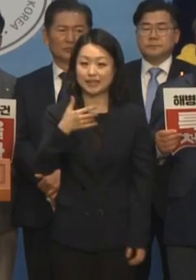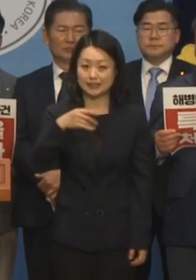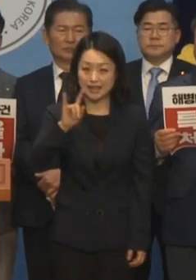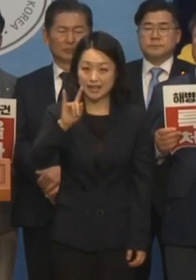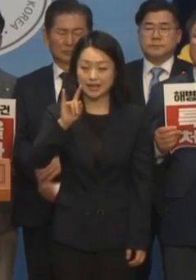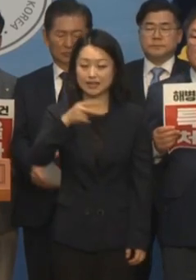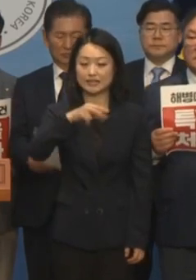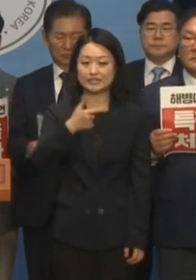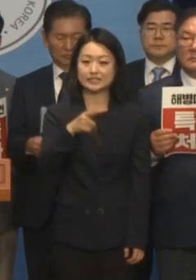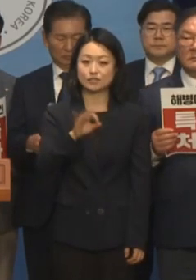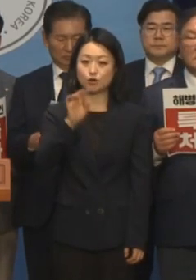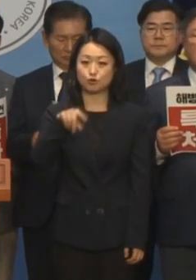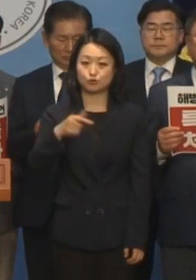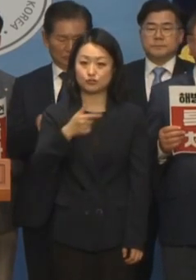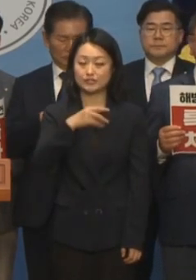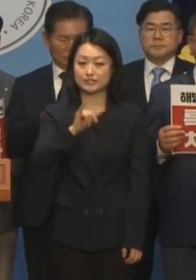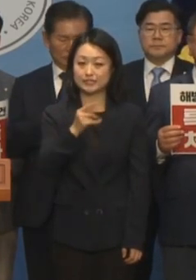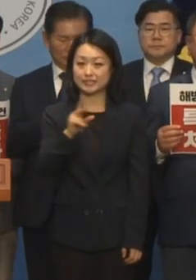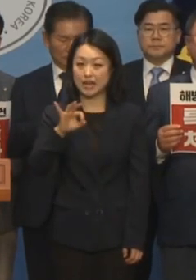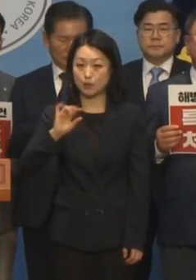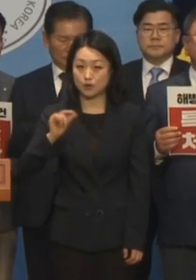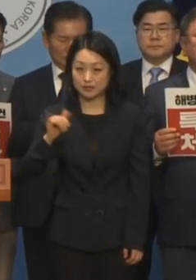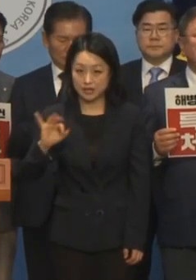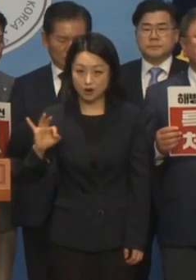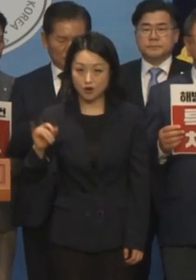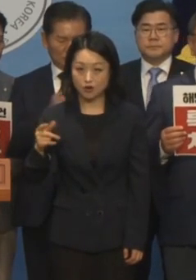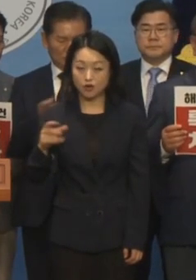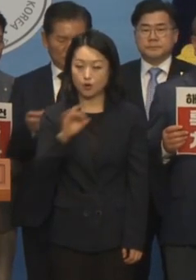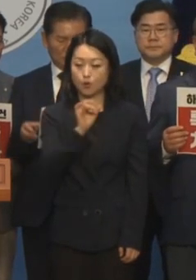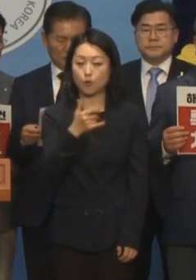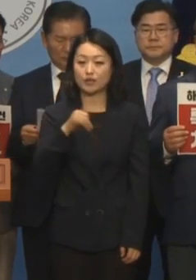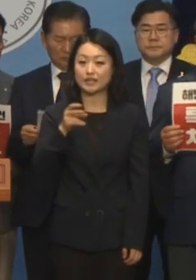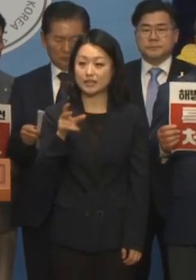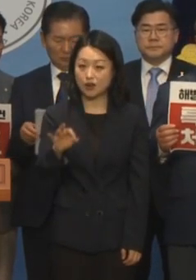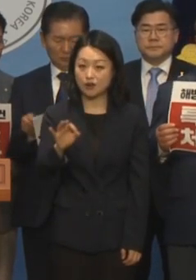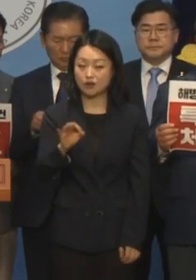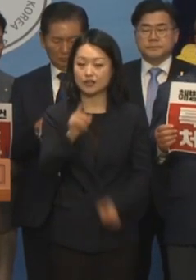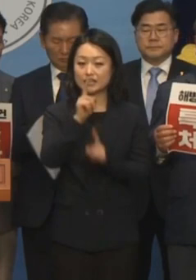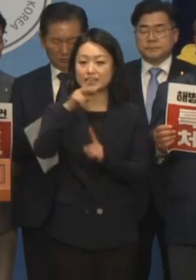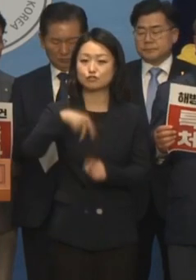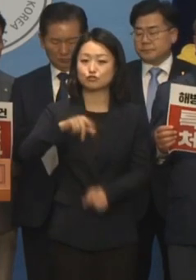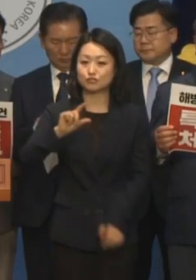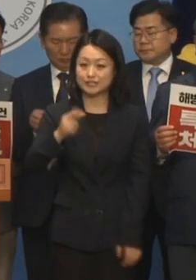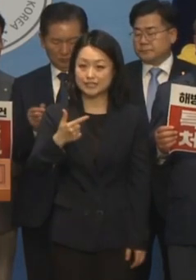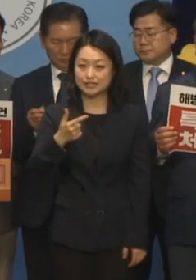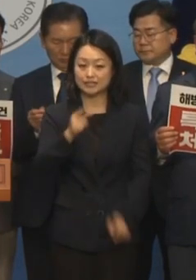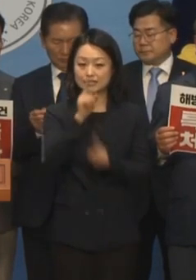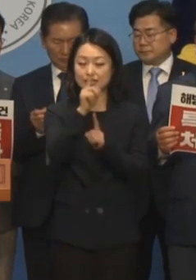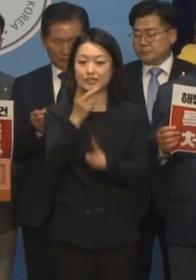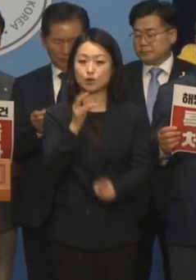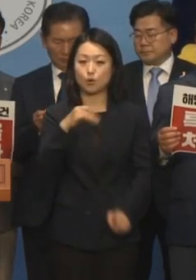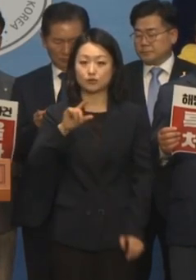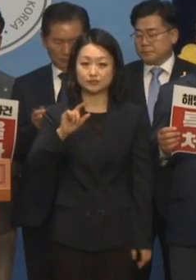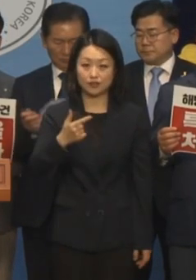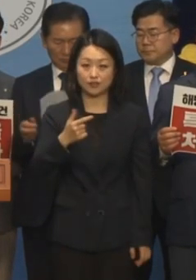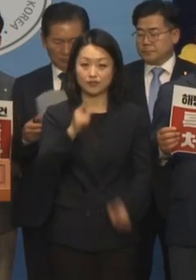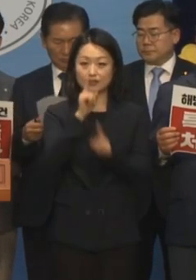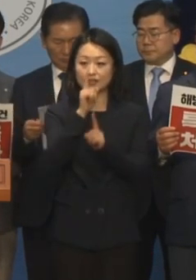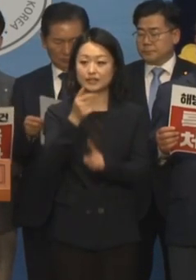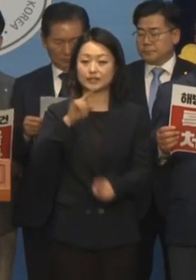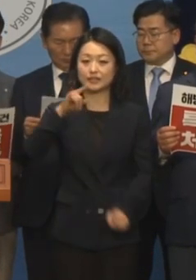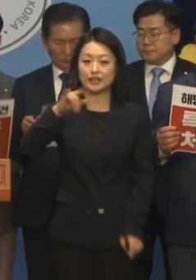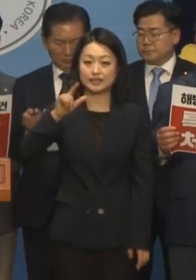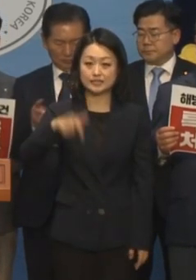최고위원님, 신정훈 의원님, 신영영 의원님, 오기영 의원님, 이수진 의원님, 이용선 의원님, 이해식